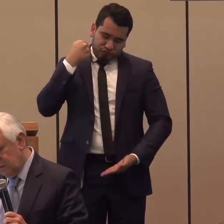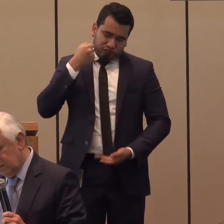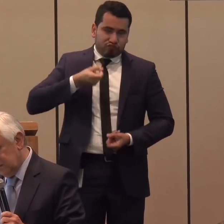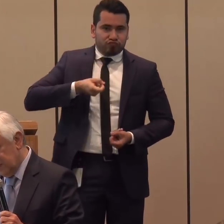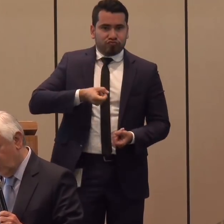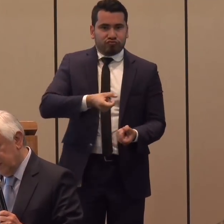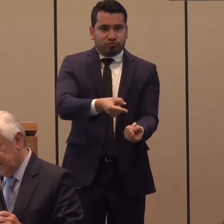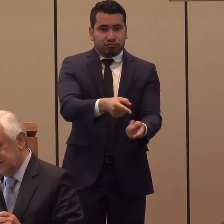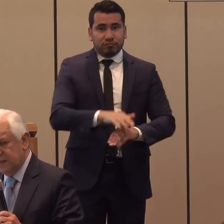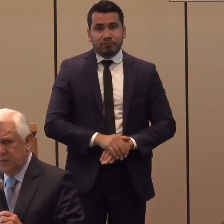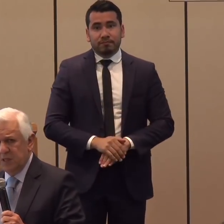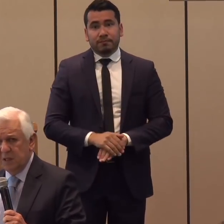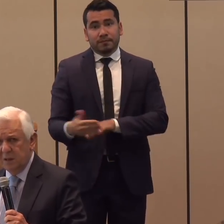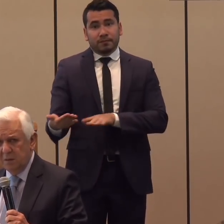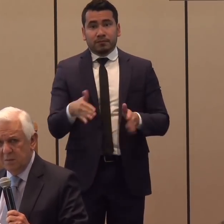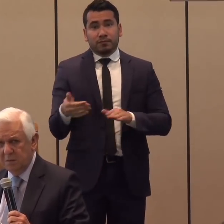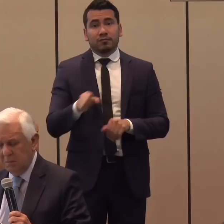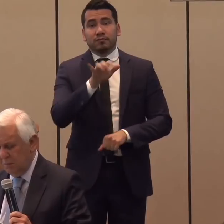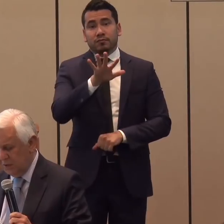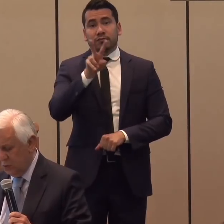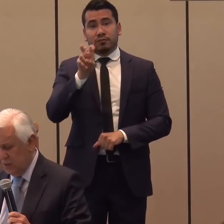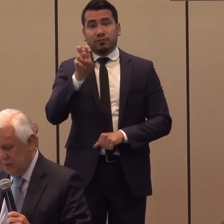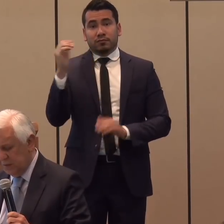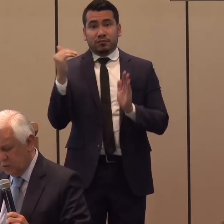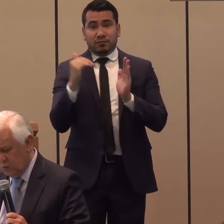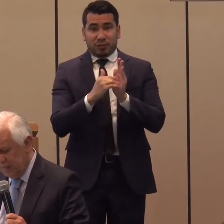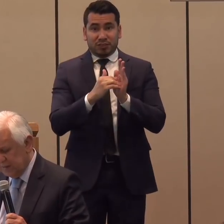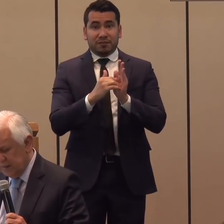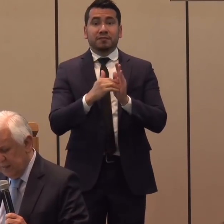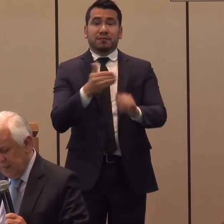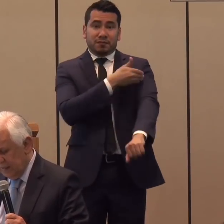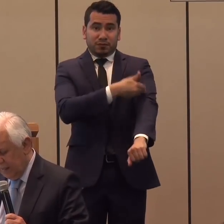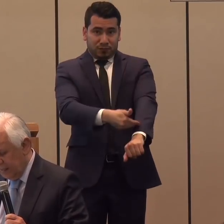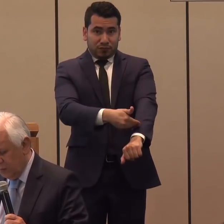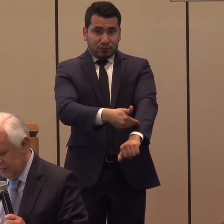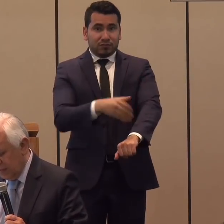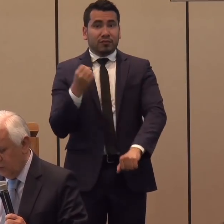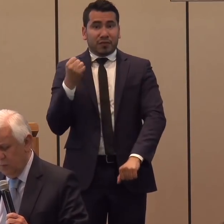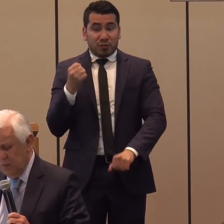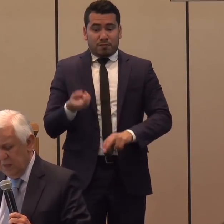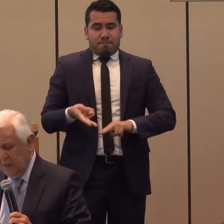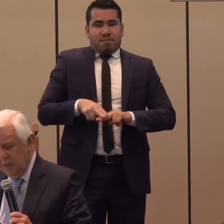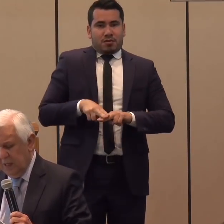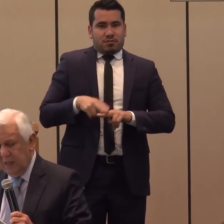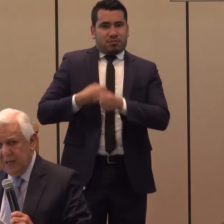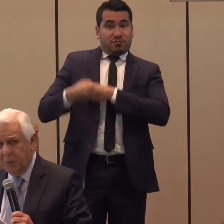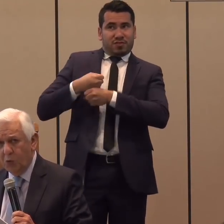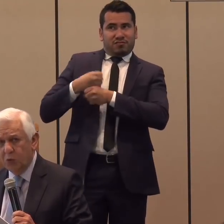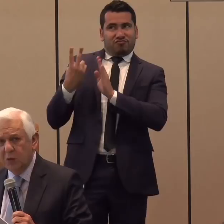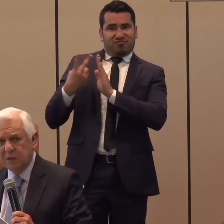es decir 57 mil millones de pesos más que el año pasado